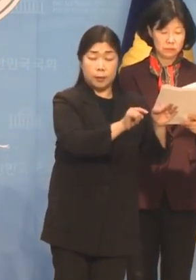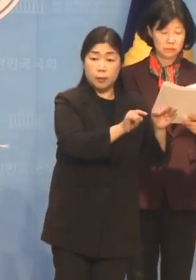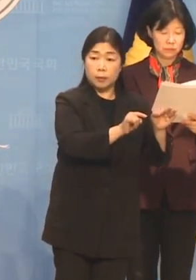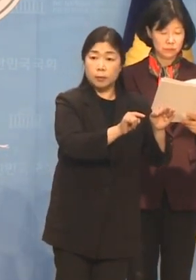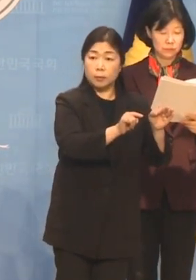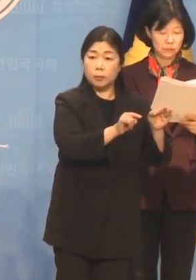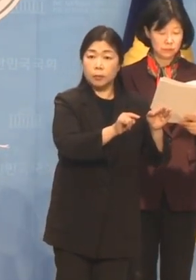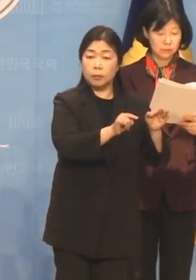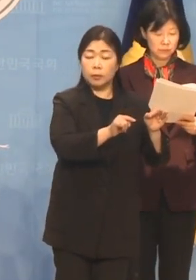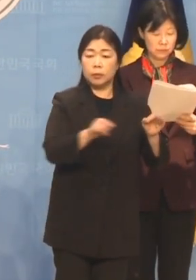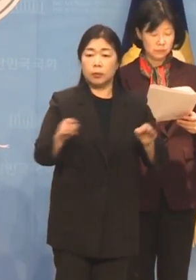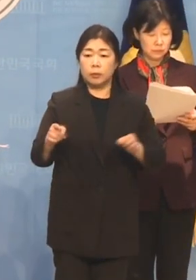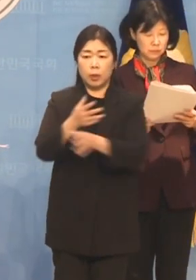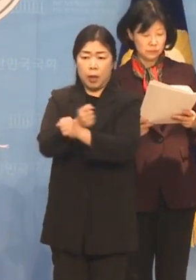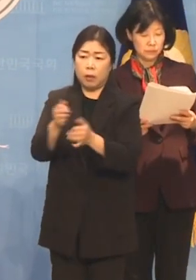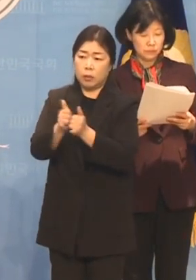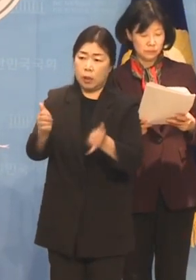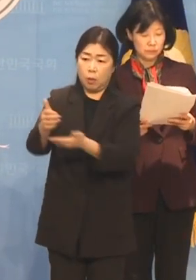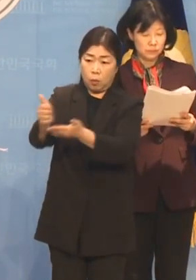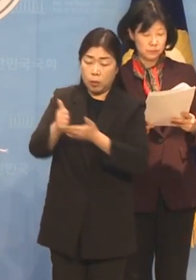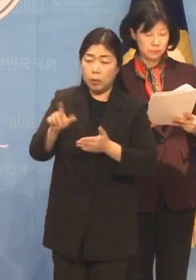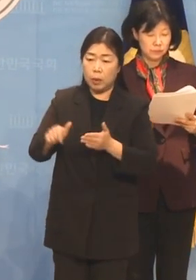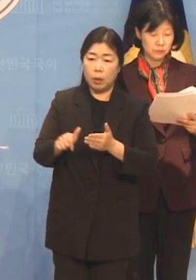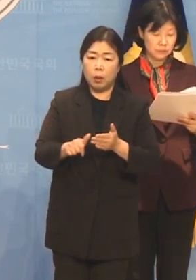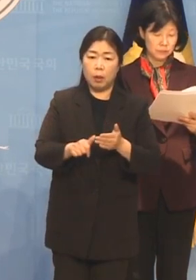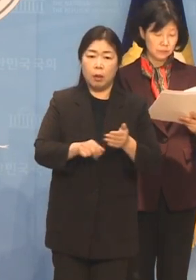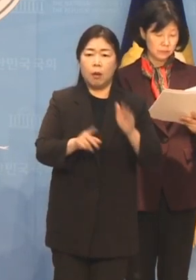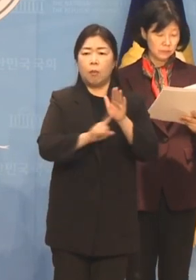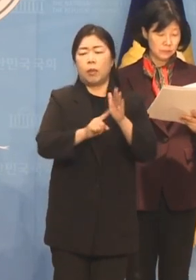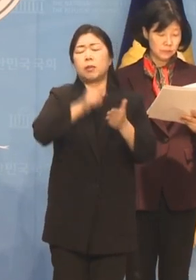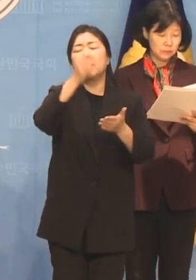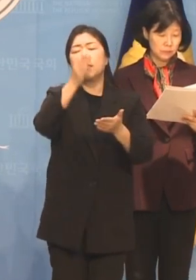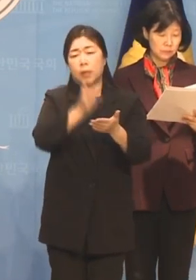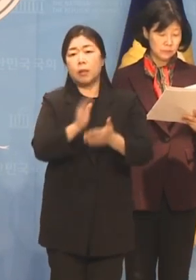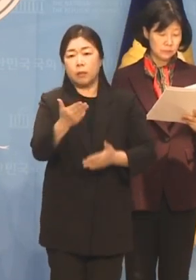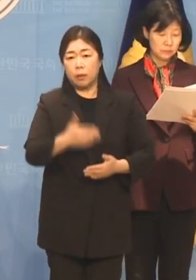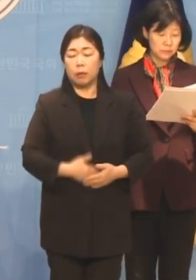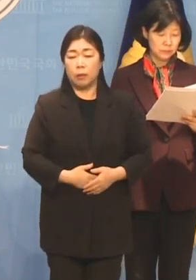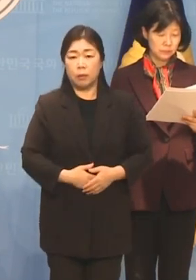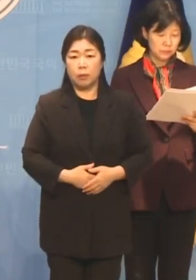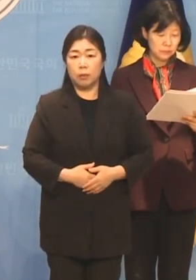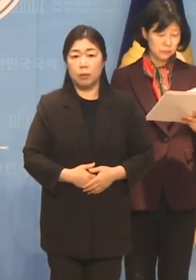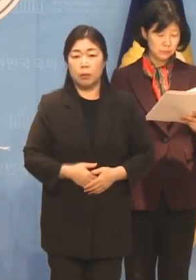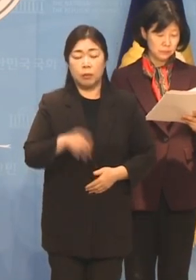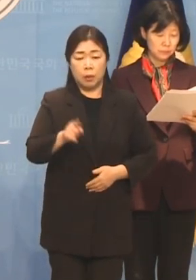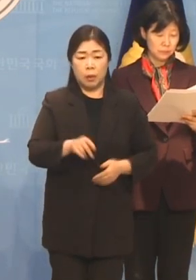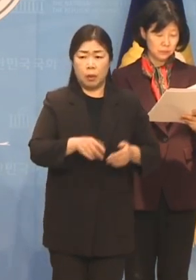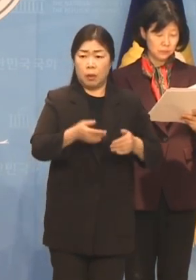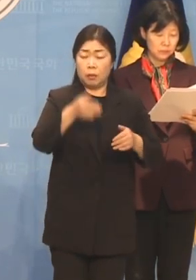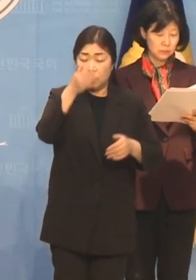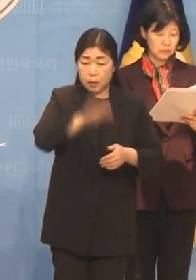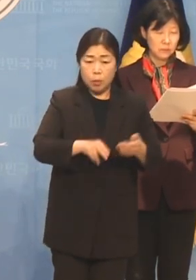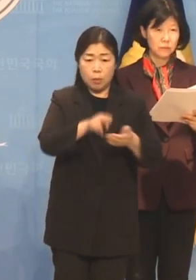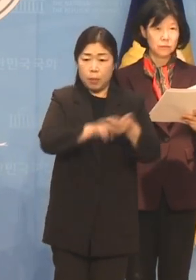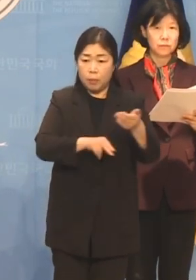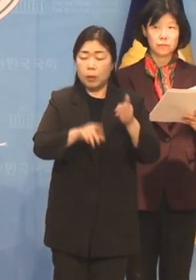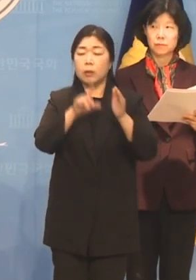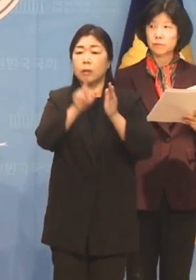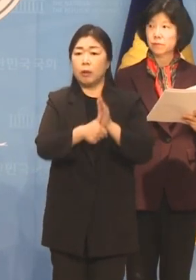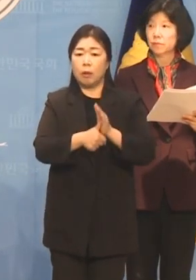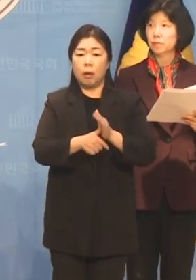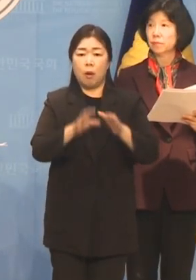은행은 은행을 이용하는 예금자에게는 팔지 말았어야 할 위험한 상품을 판매하였고 그 과정에서조차